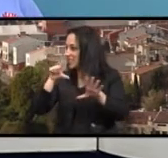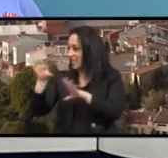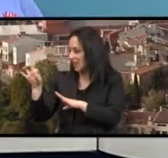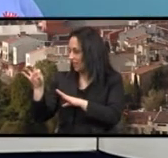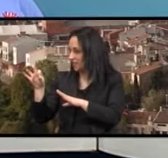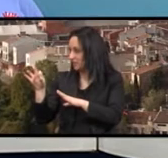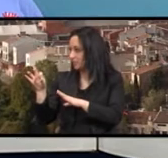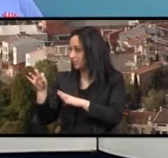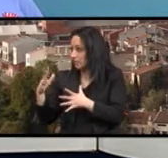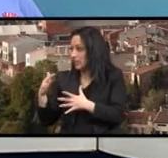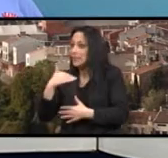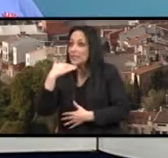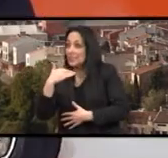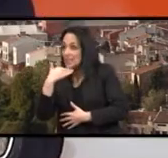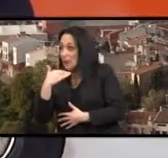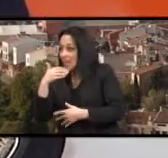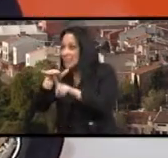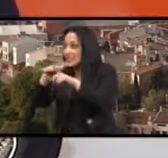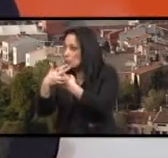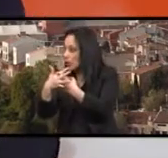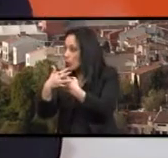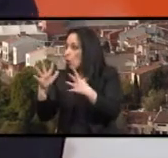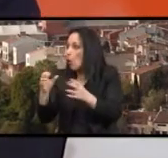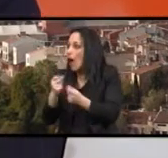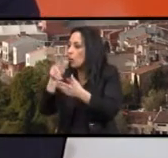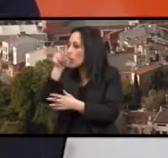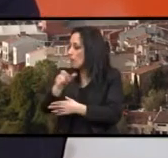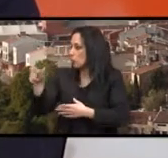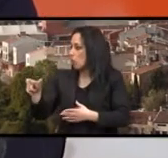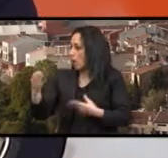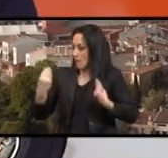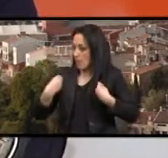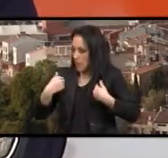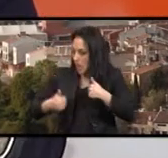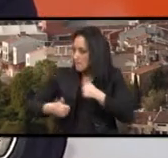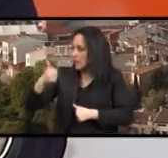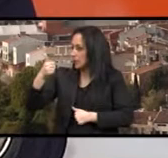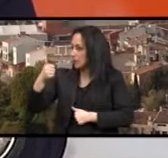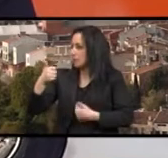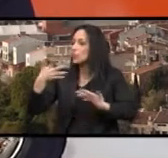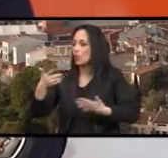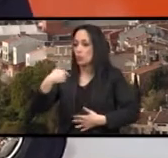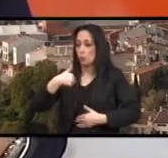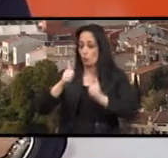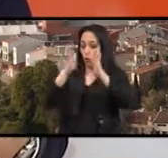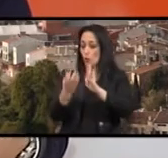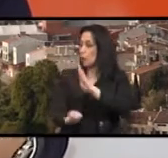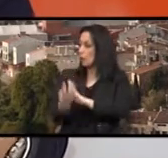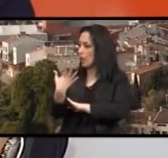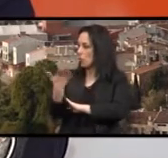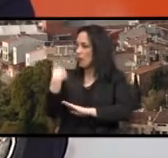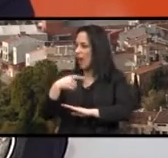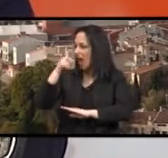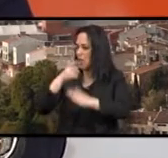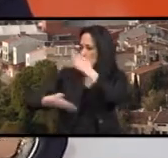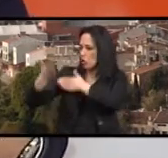i sabíem que algun dia arribarien, o no, però que algú arribaria. Llavors, nosaltres, com a fundació, sí que ens vam començar a preparar fa uns anys